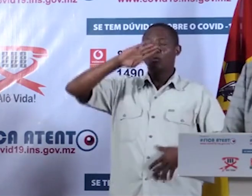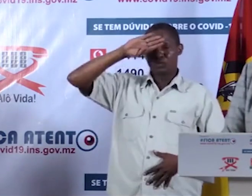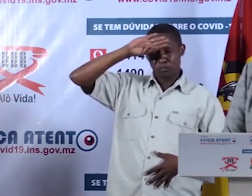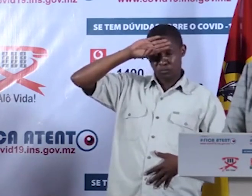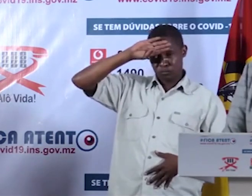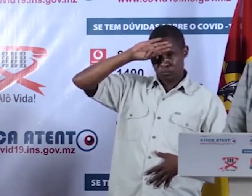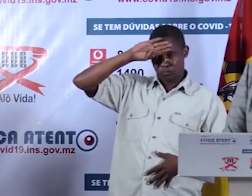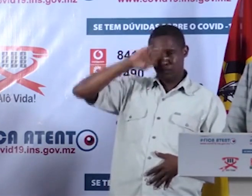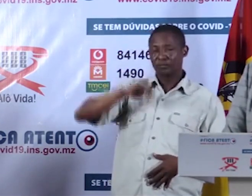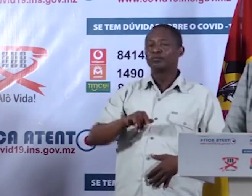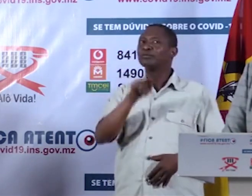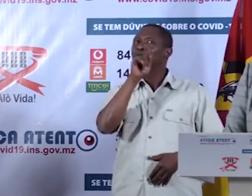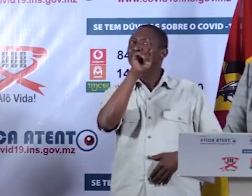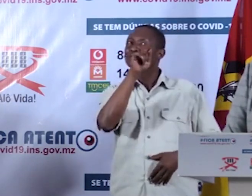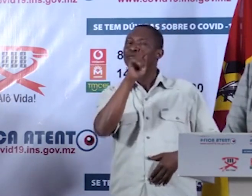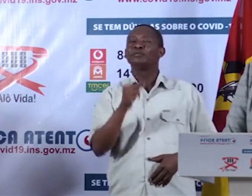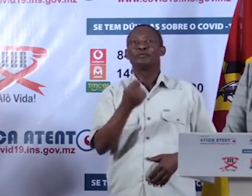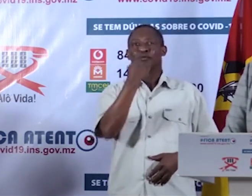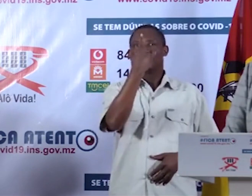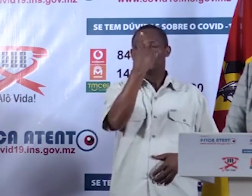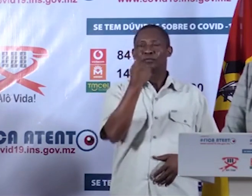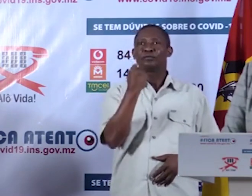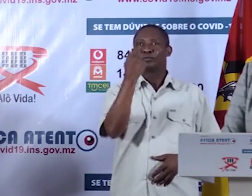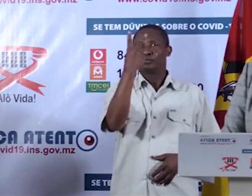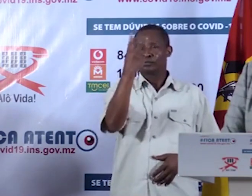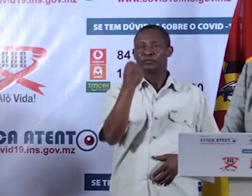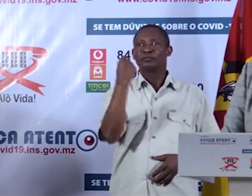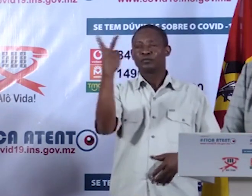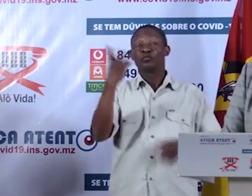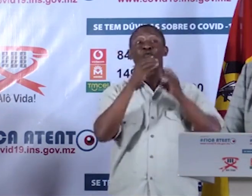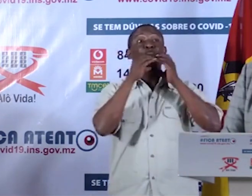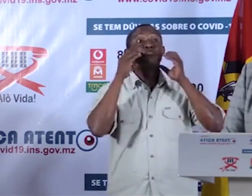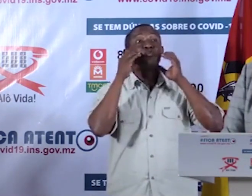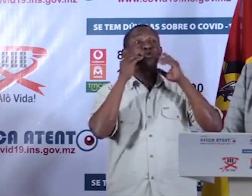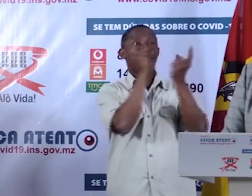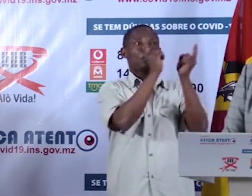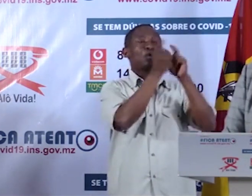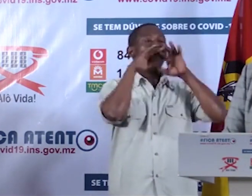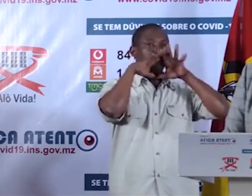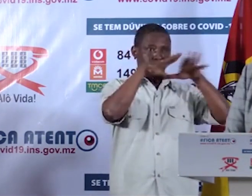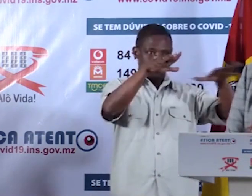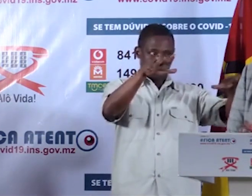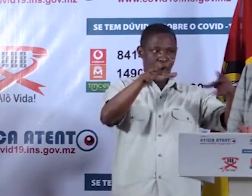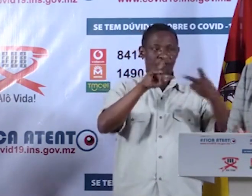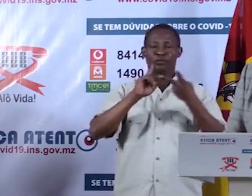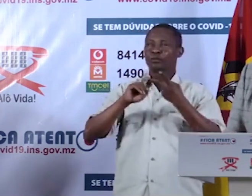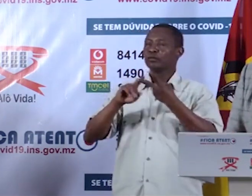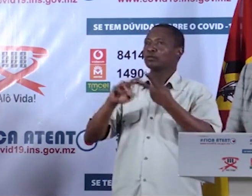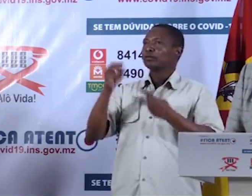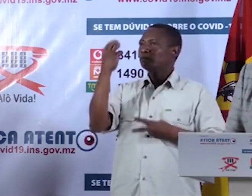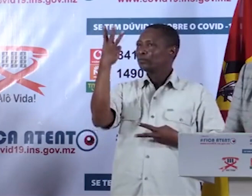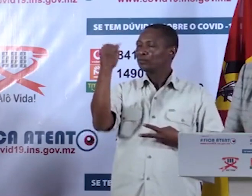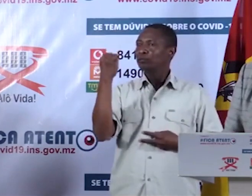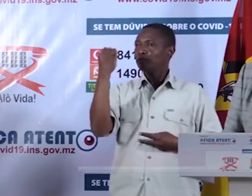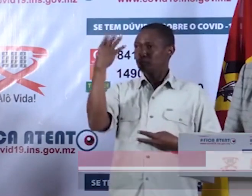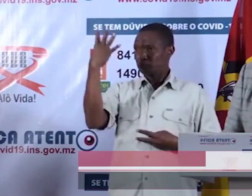que 122 são de transmissão local e 34 casos importados.